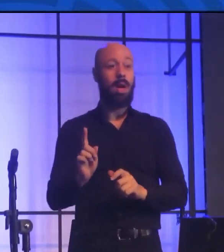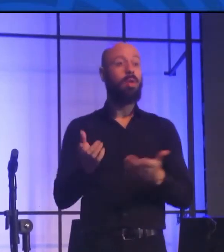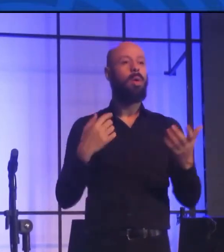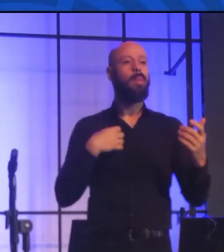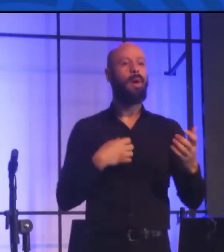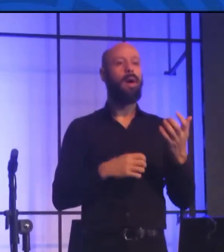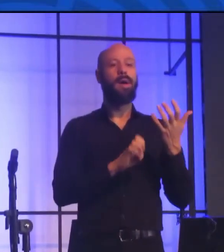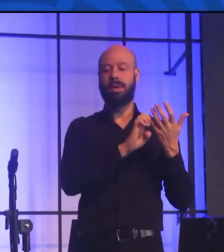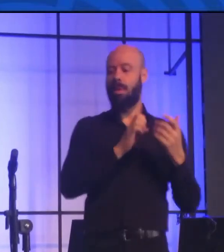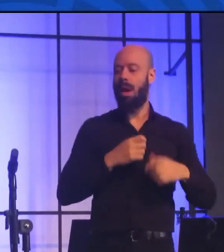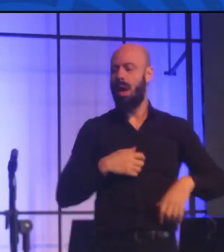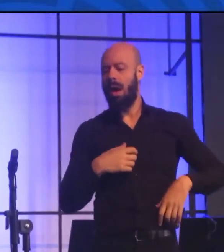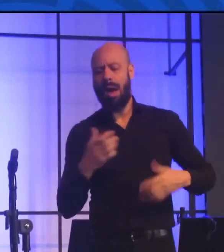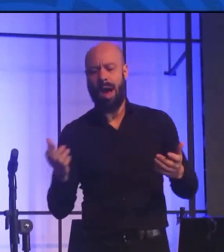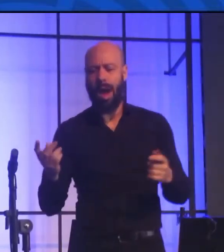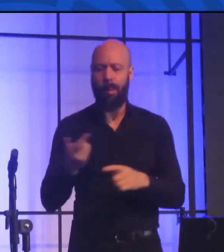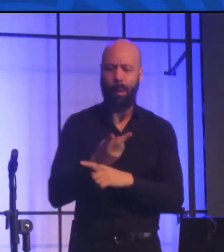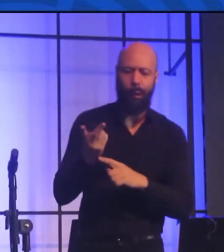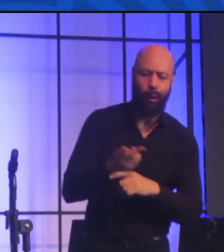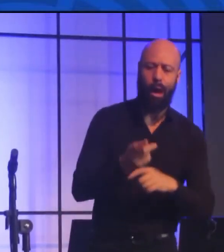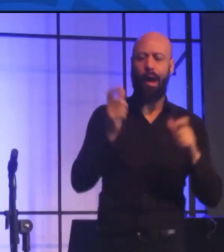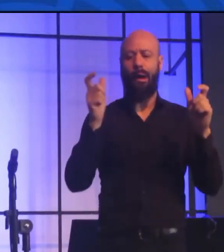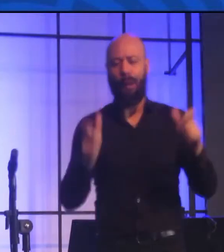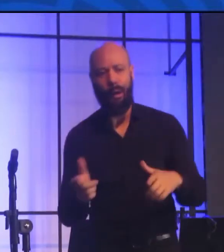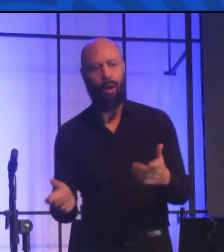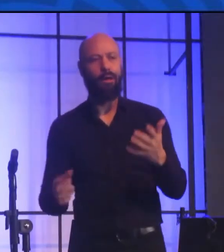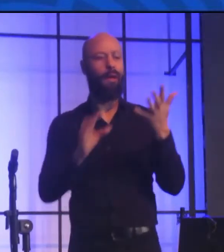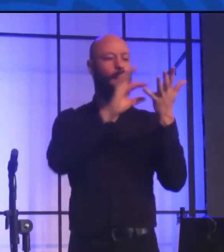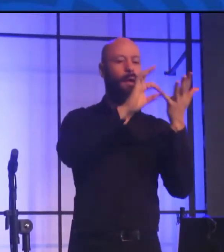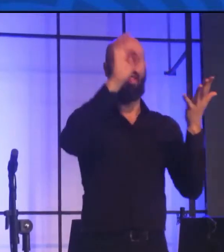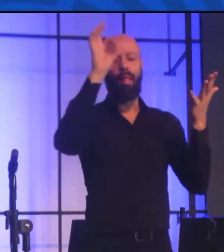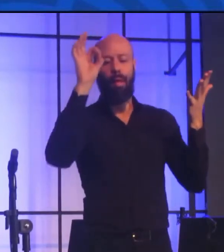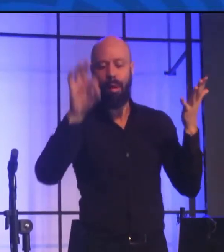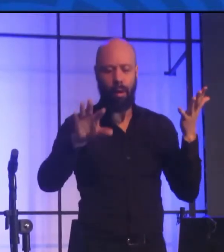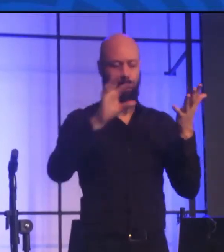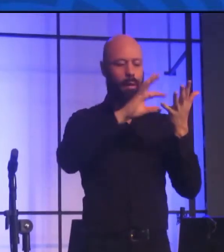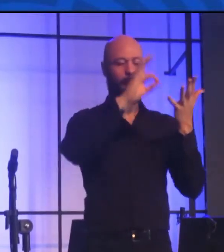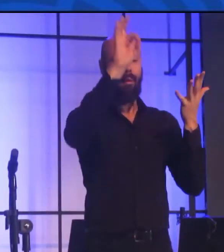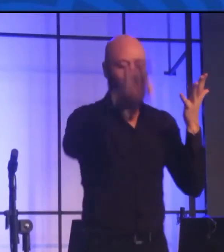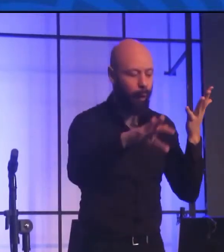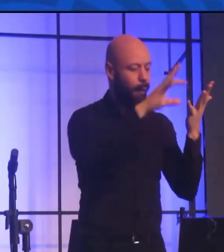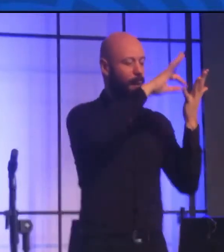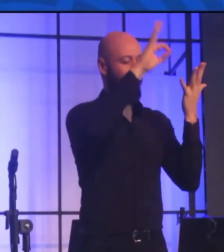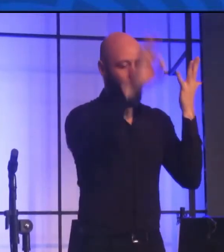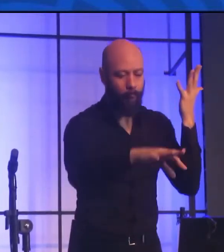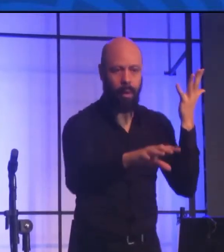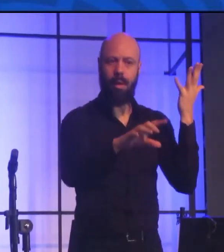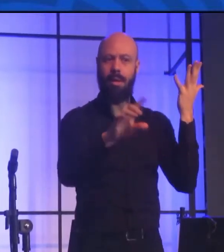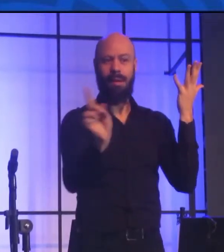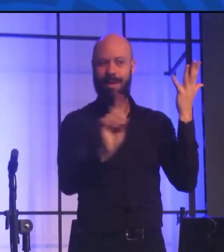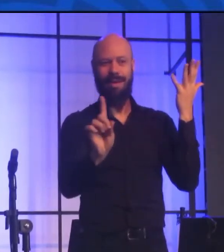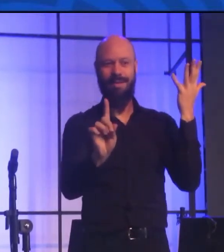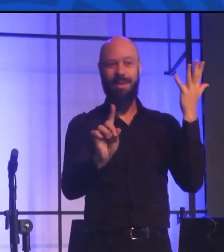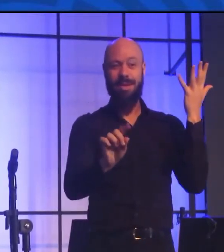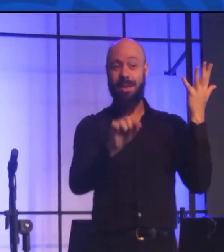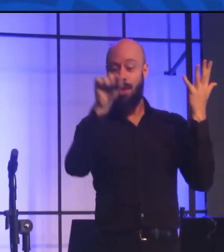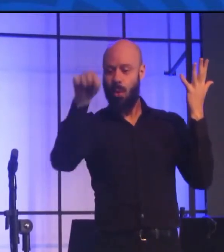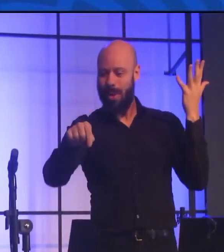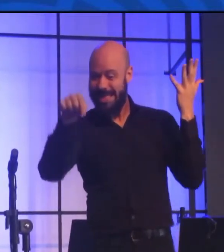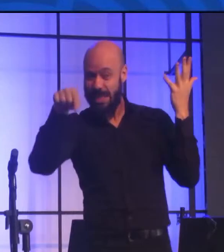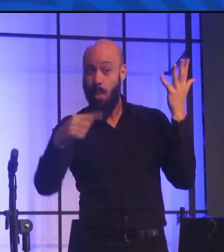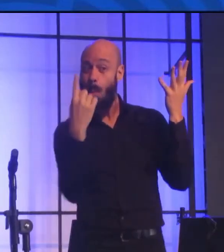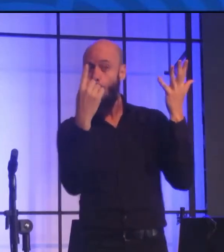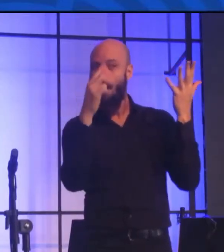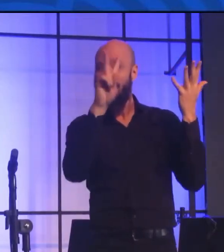esperou. Por isso, pare de esperar por Deus no lugar futuro. Pare de esperar a presença de Deus que vai acontecer lá